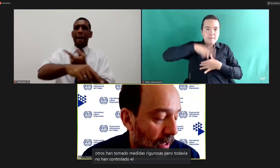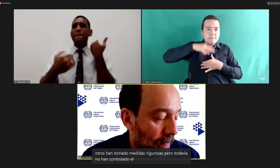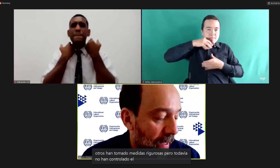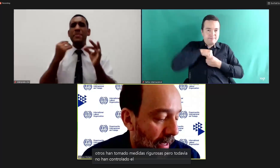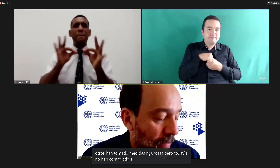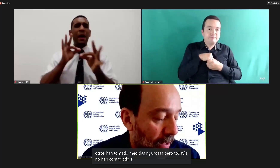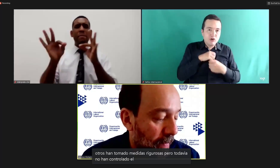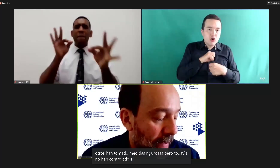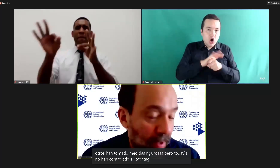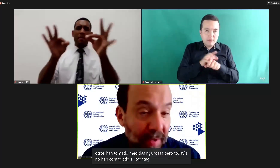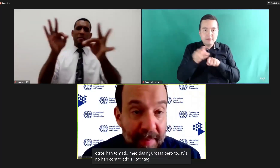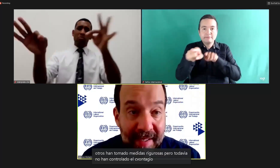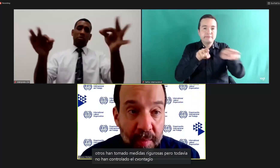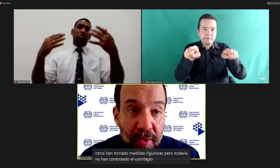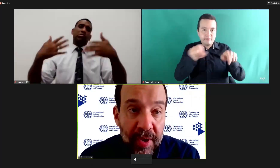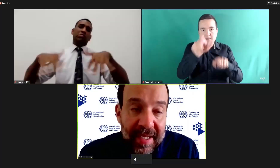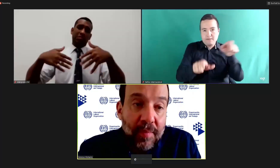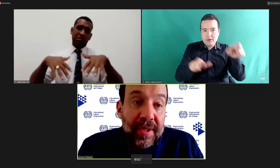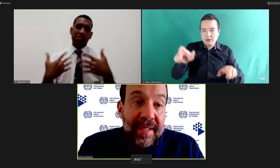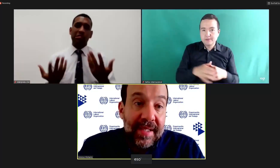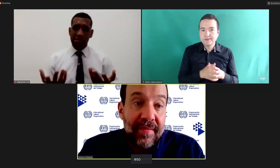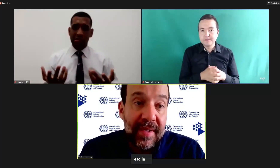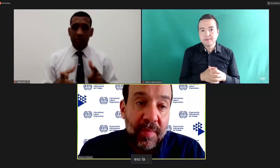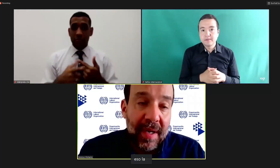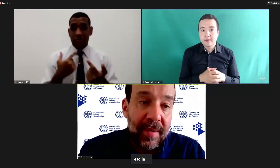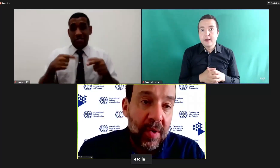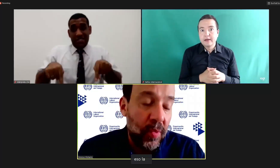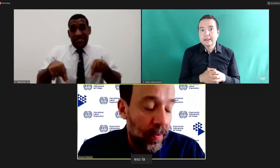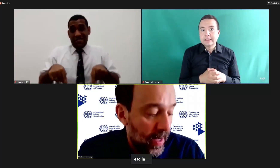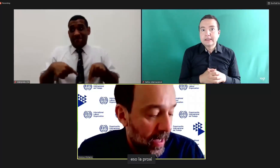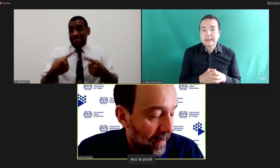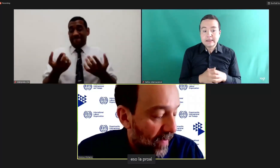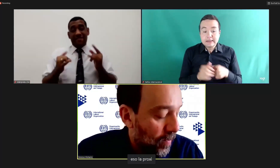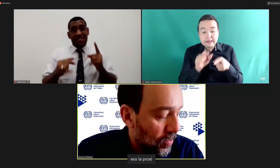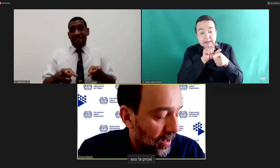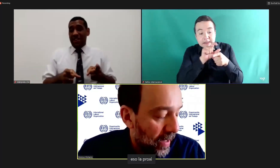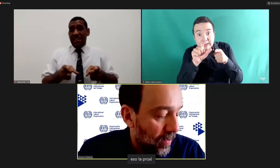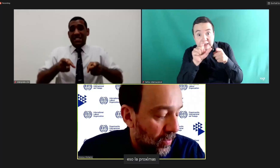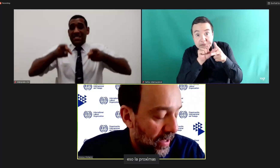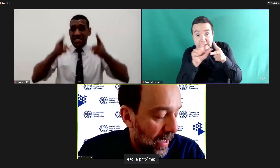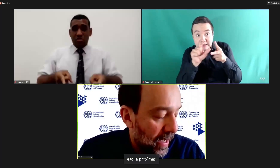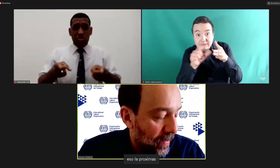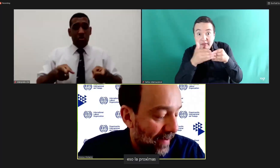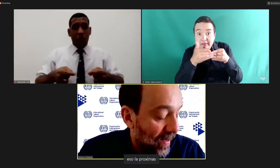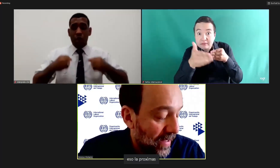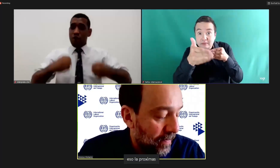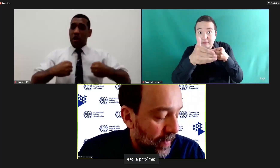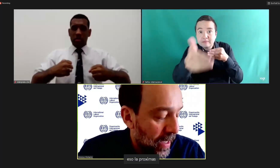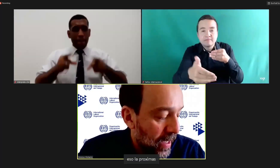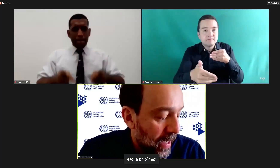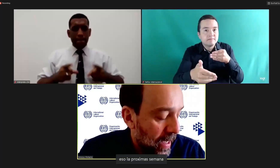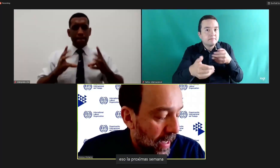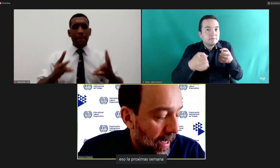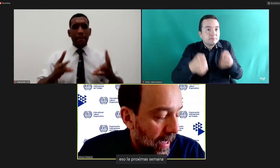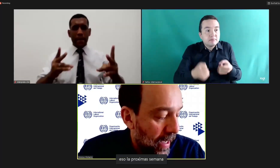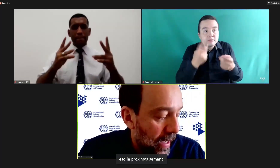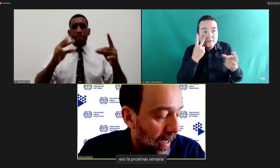Entonces eso, claro que las próximas semanas serán muy decisivas, ¿no? Para ver cómo vamos en términos del avance.